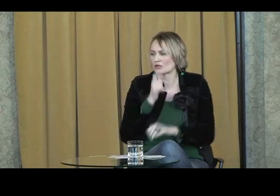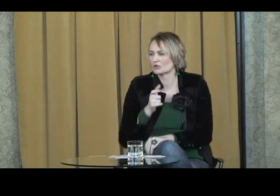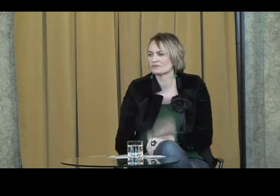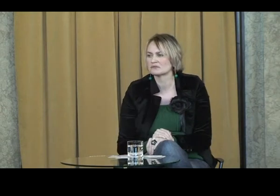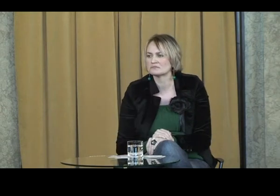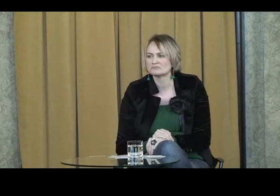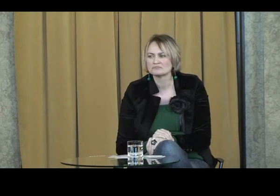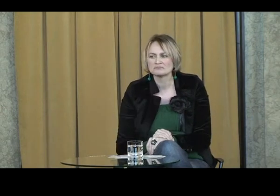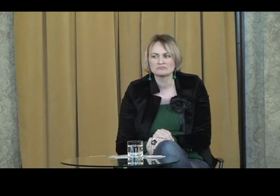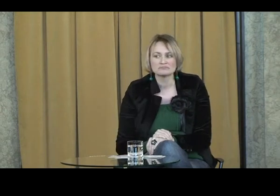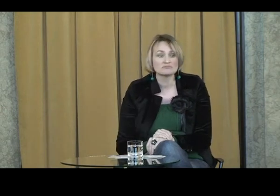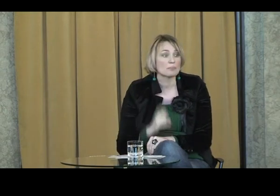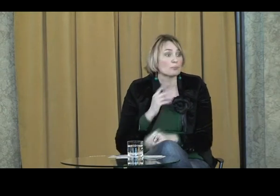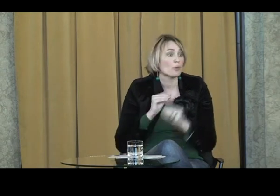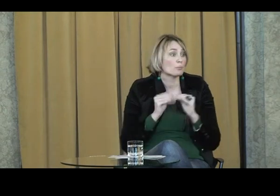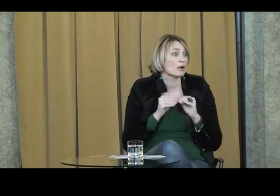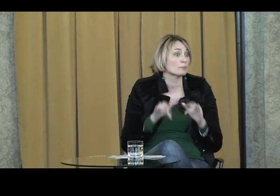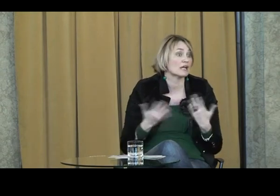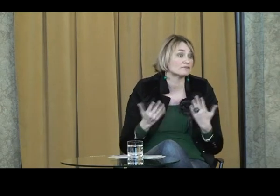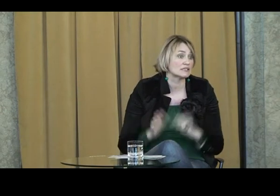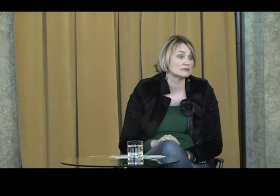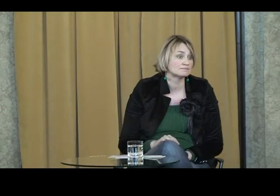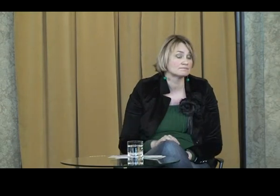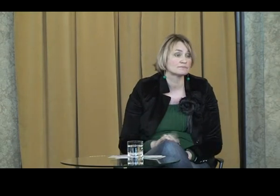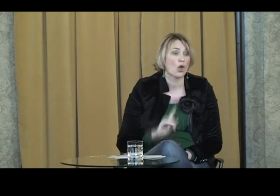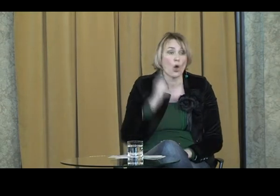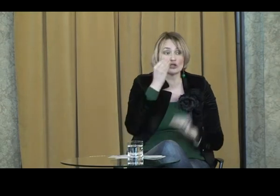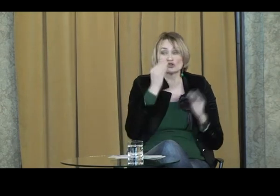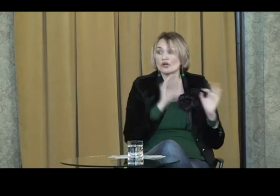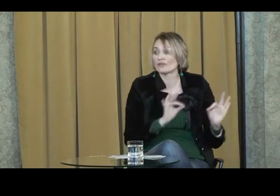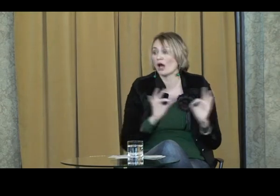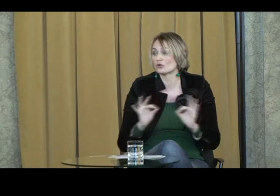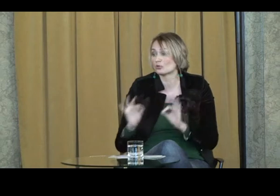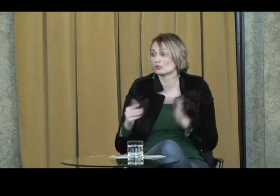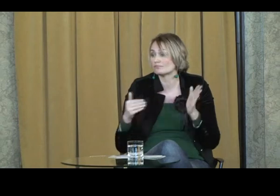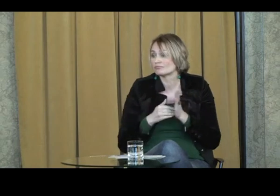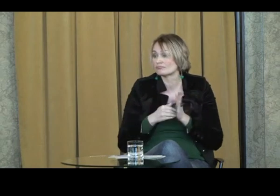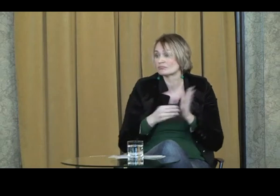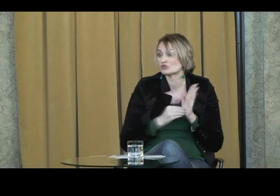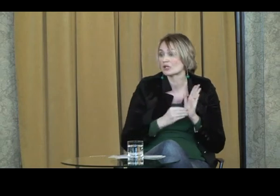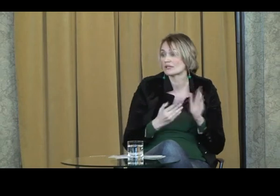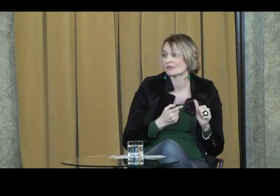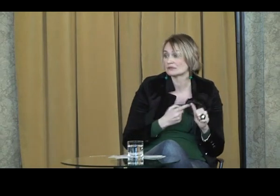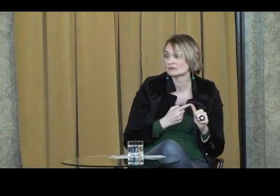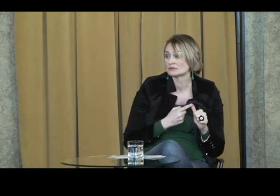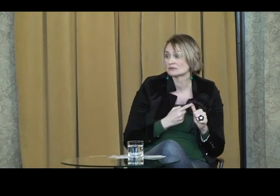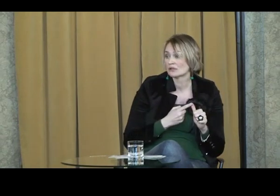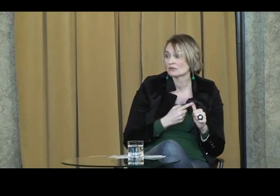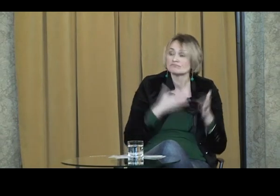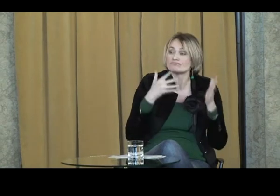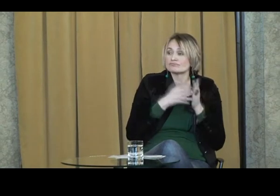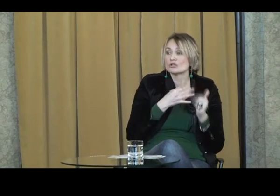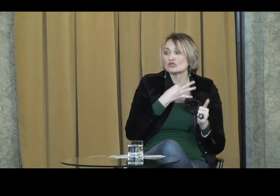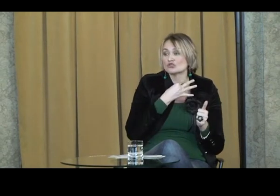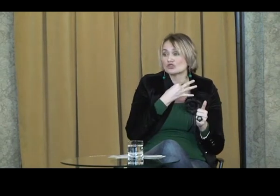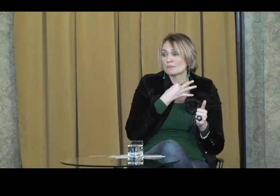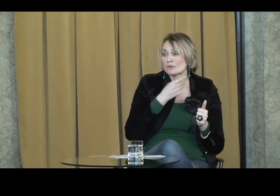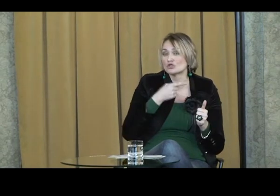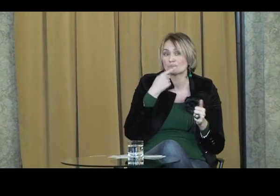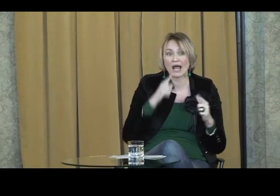da in den Lehrberuf bringen. Das Problem dabei ist allerdings die Hochschulzulassungsverordnung. Da steht drinnen,